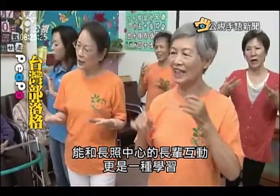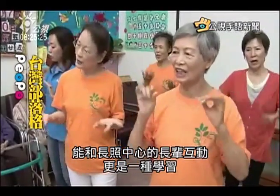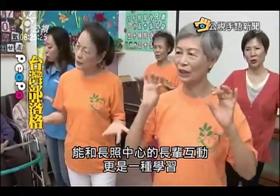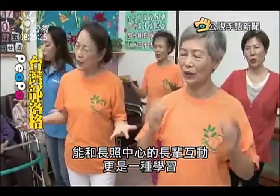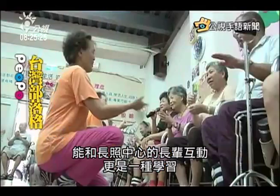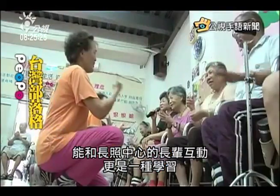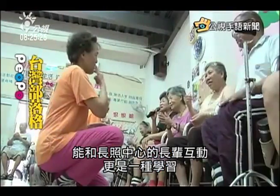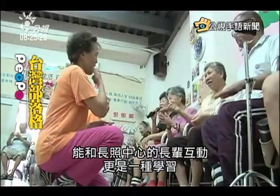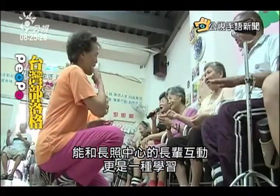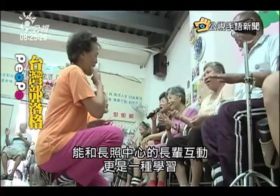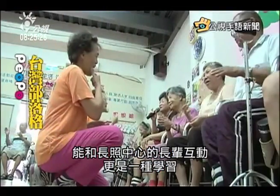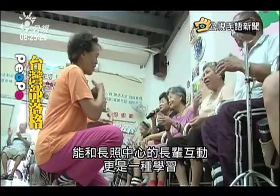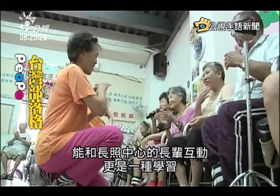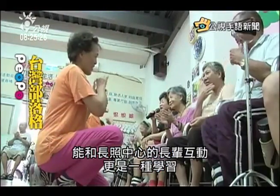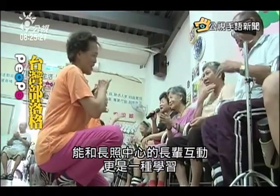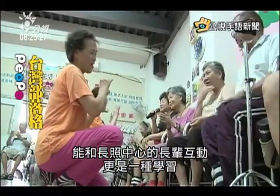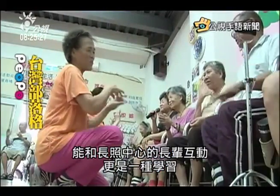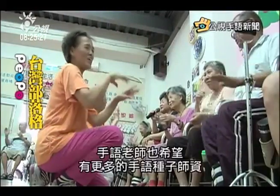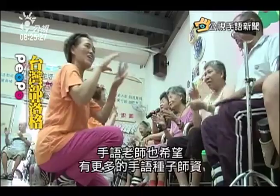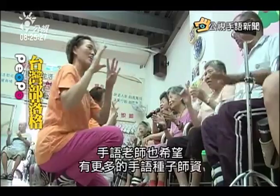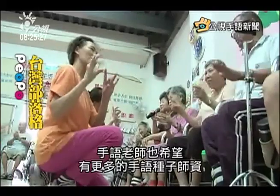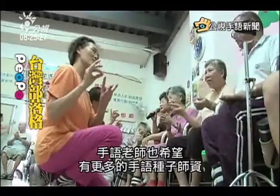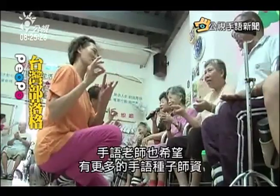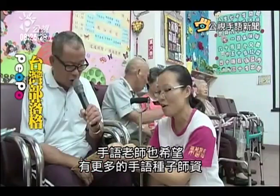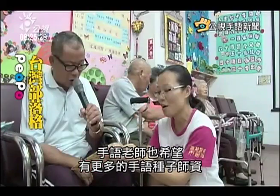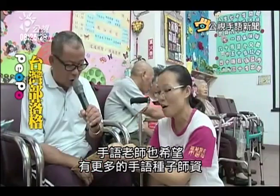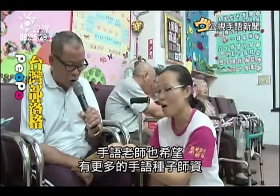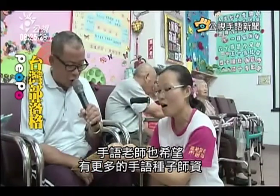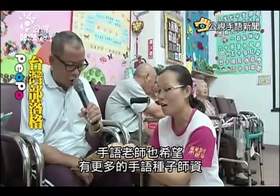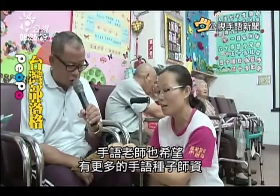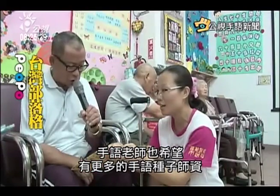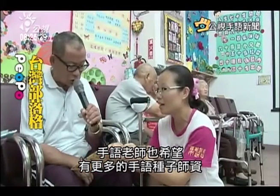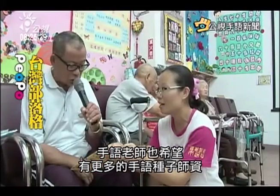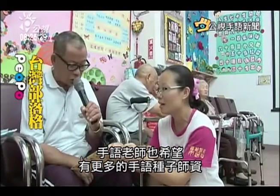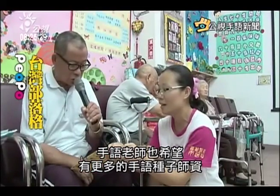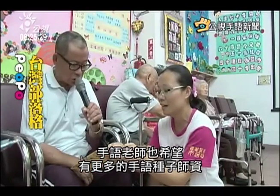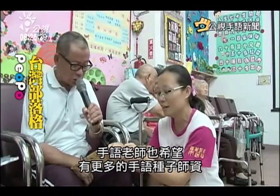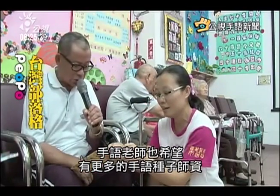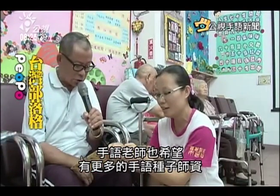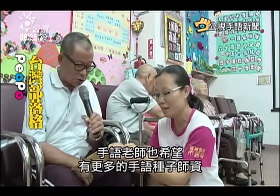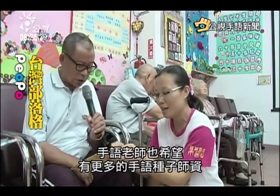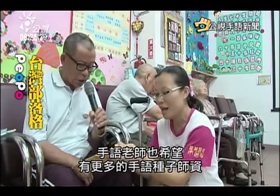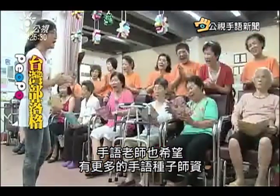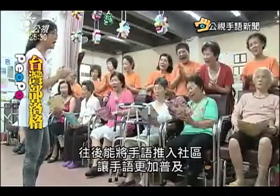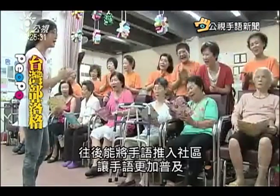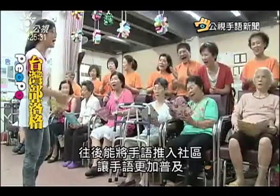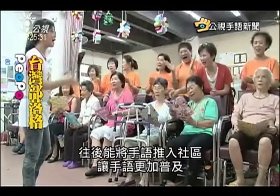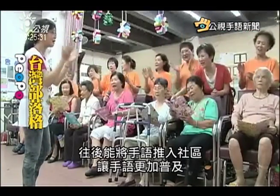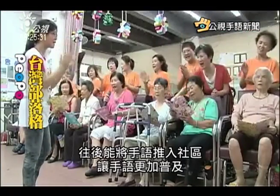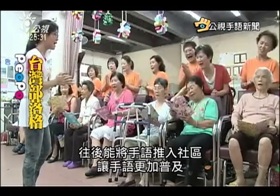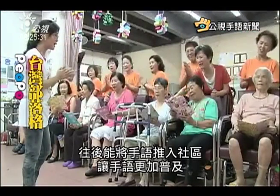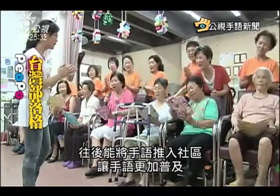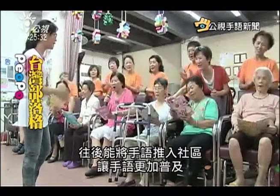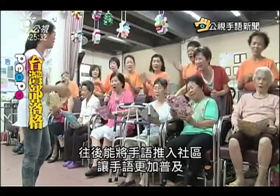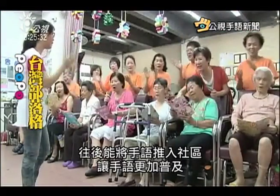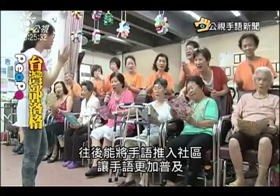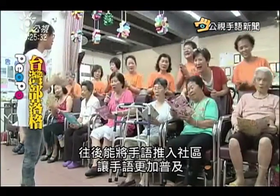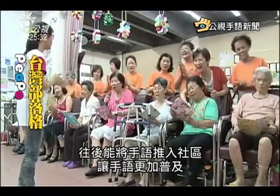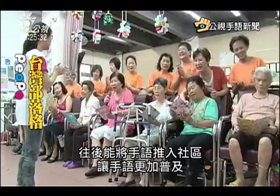动更是一种学习。手语老师也希望有更多的手语种子师资，往后能将手语推入社区，让